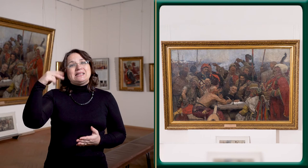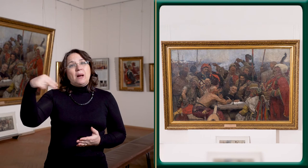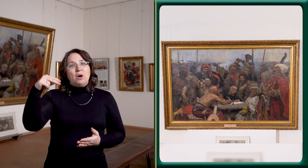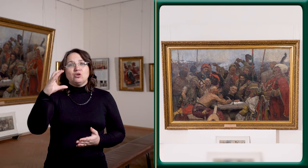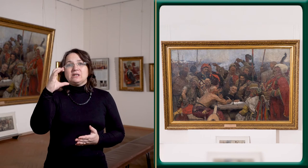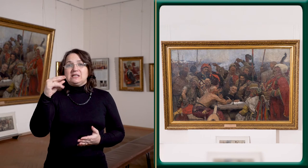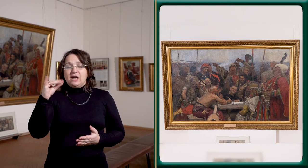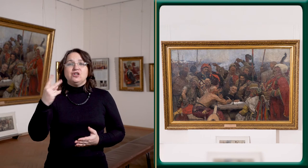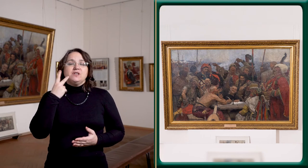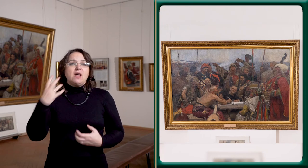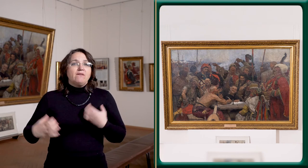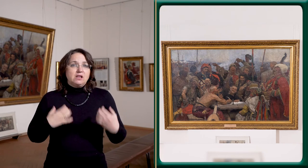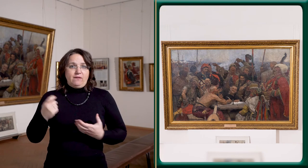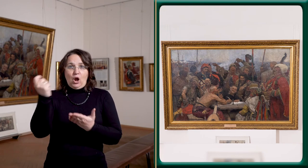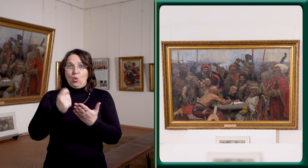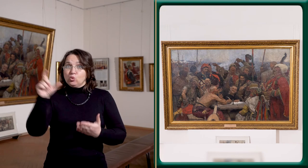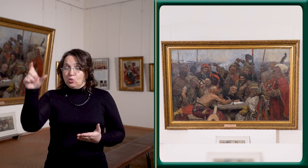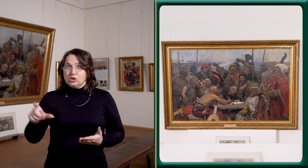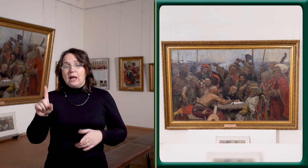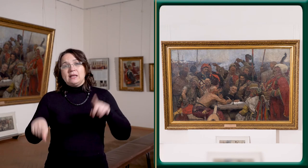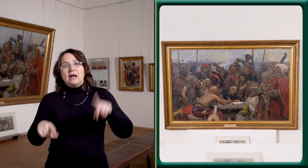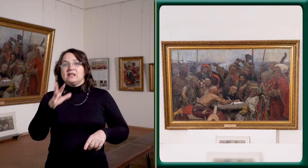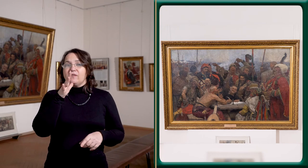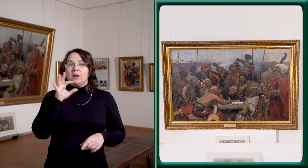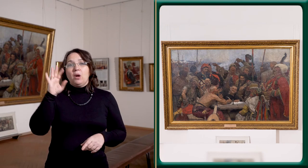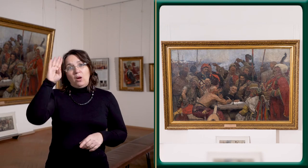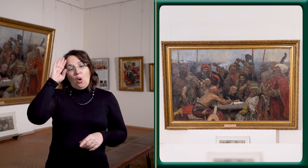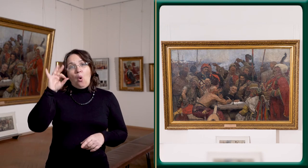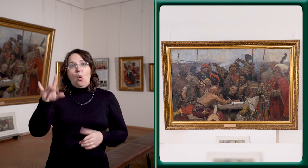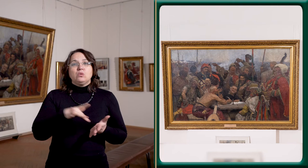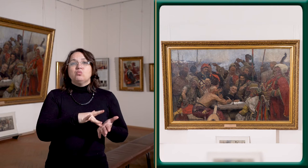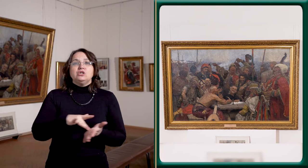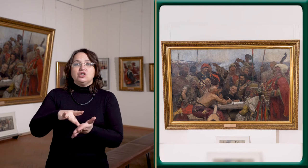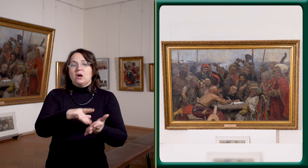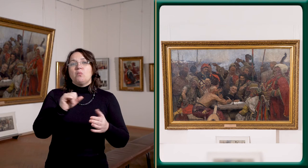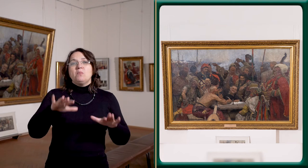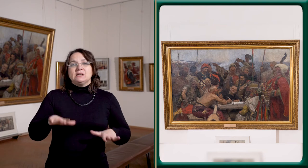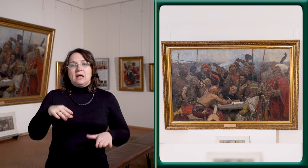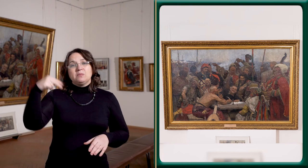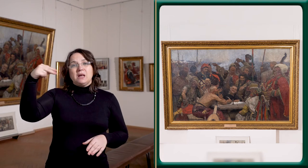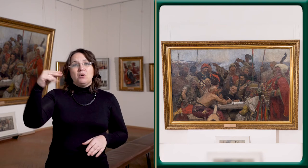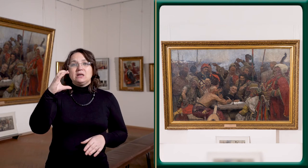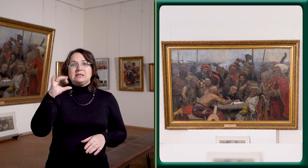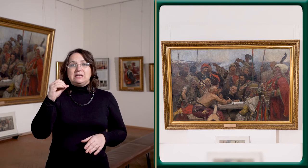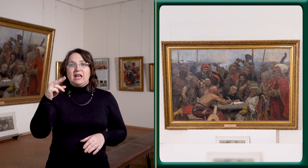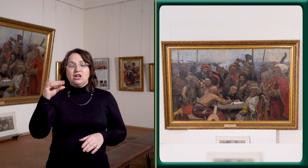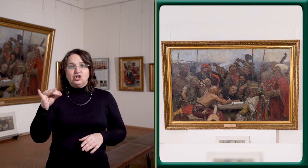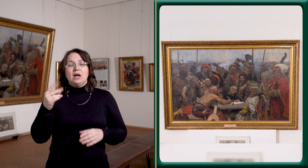всегда волновали художника. Некоторое время он путешествовал по местам Запорожской сечи. Для этого известные